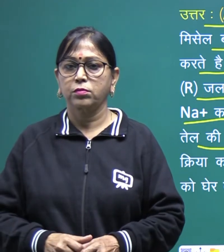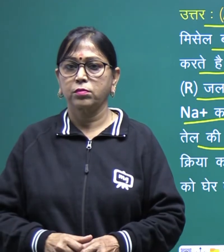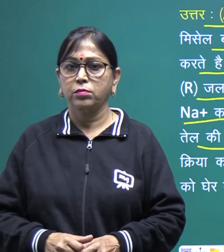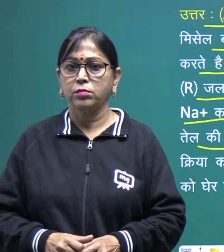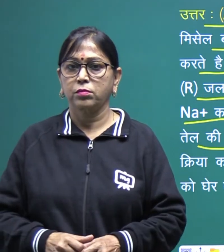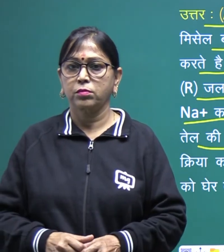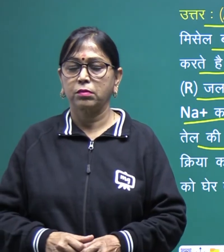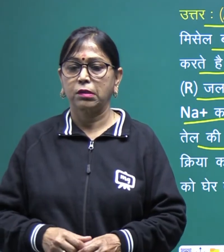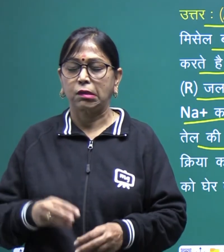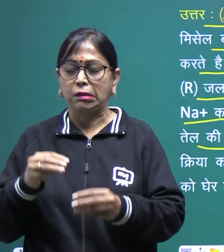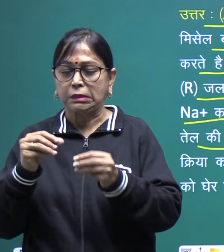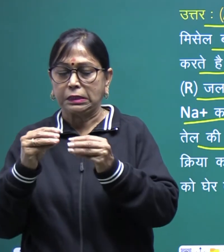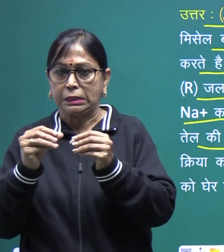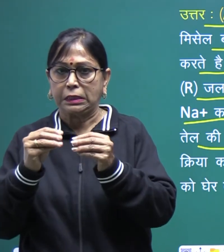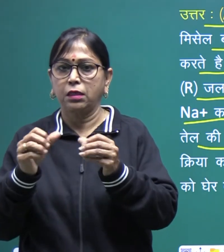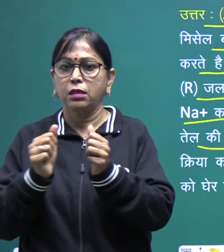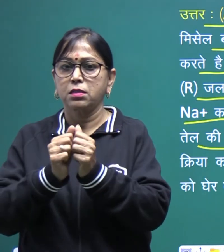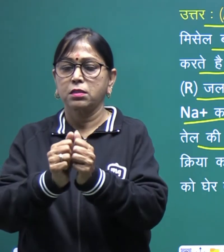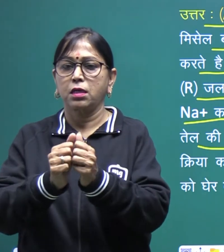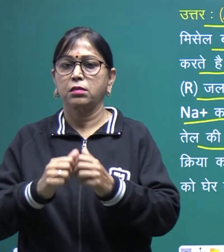व चिकनाई के साथ